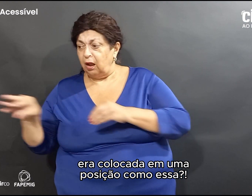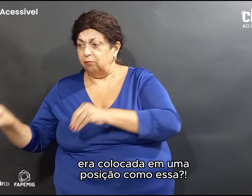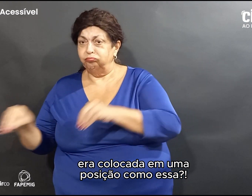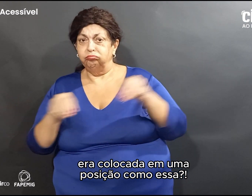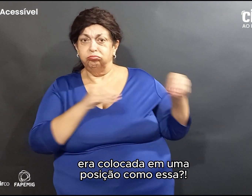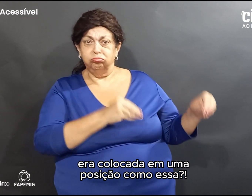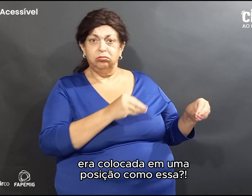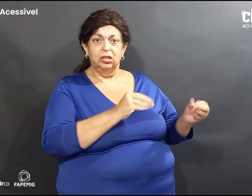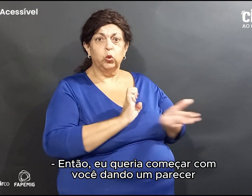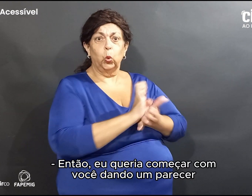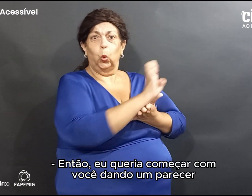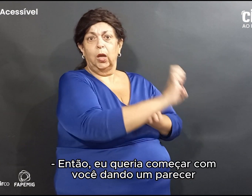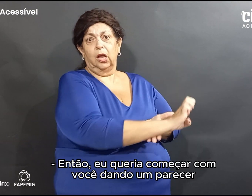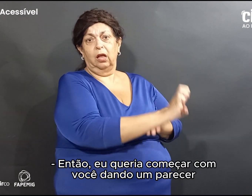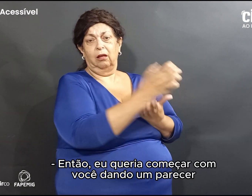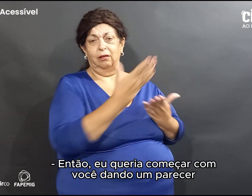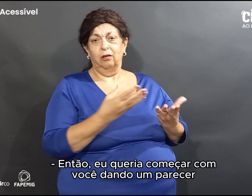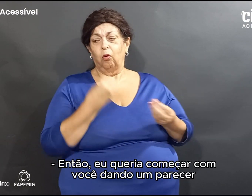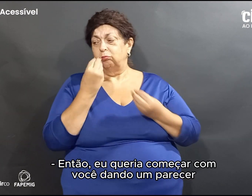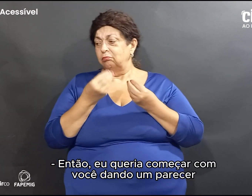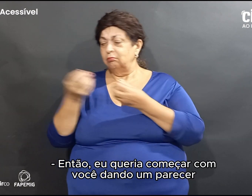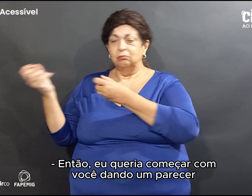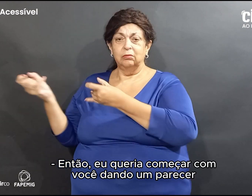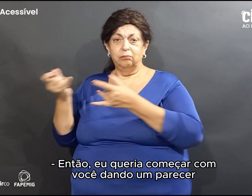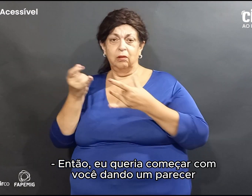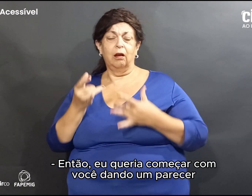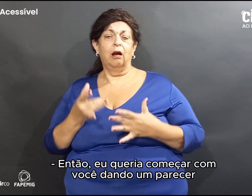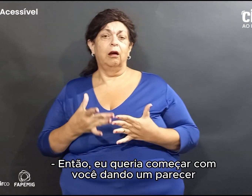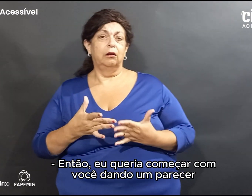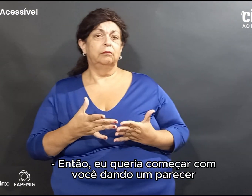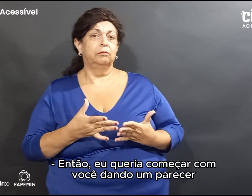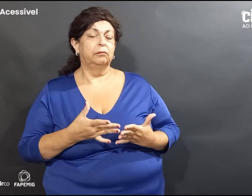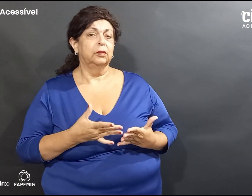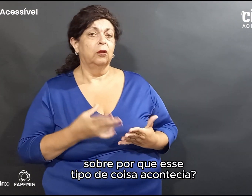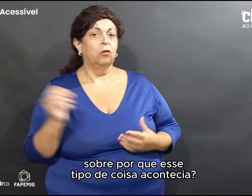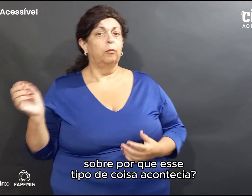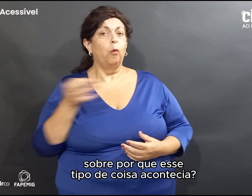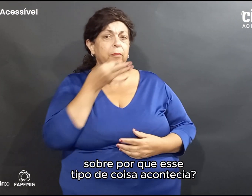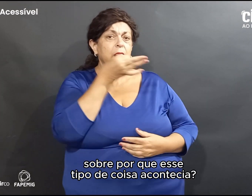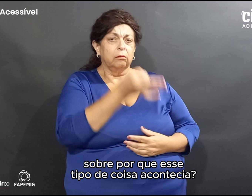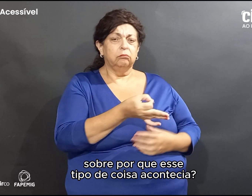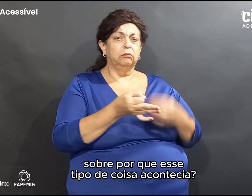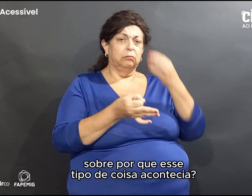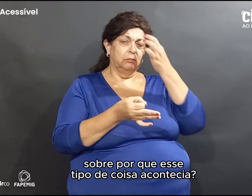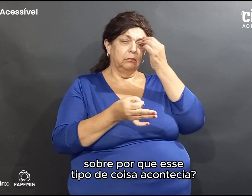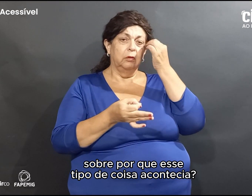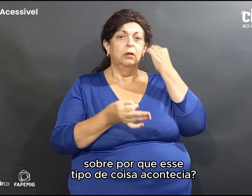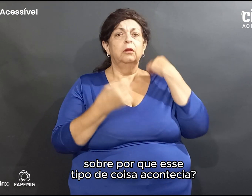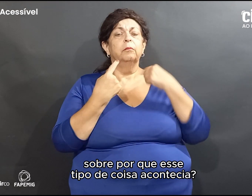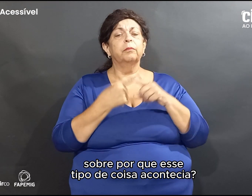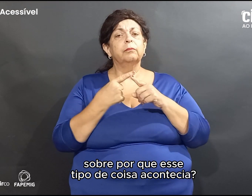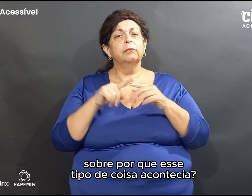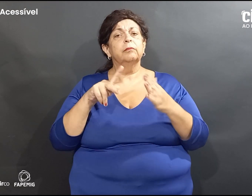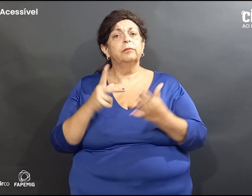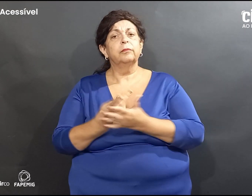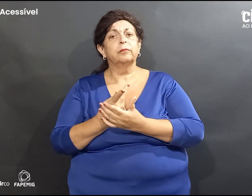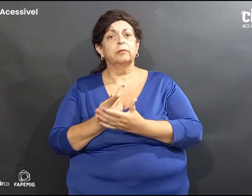como essa. Então eu queria começar já você dando um parecer sobre por que esse tipo de coisa acontecia.